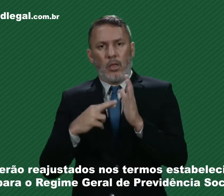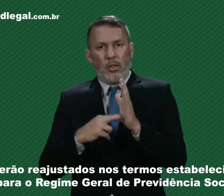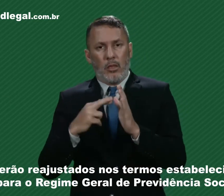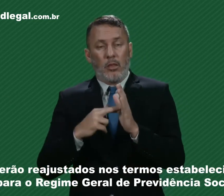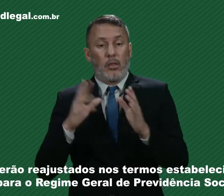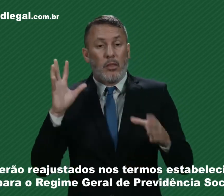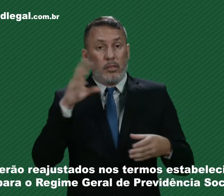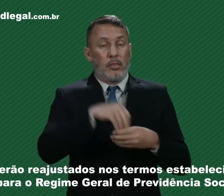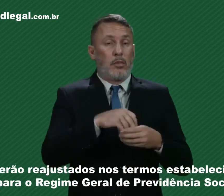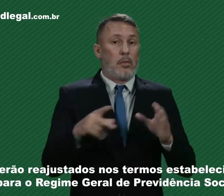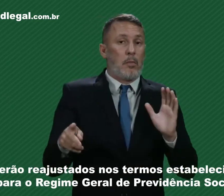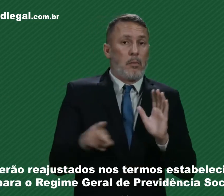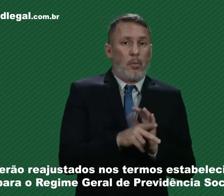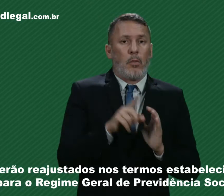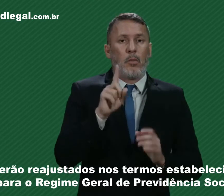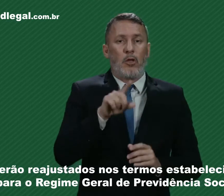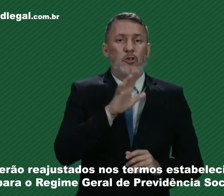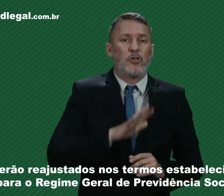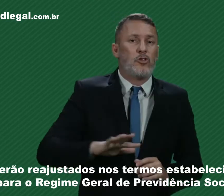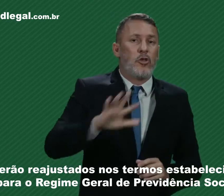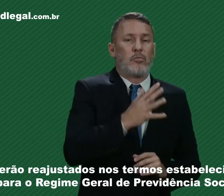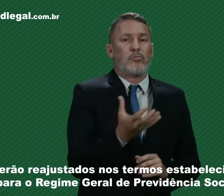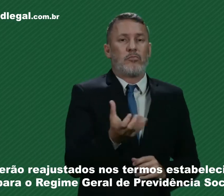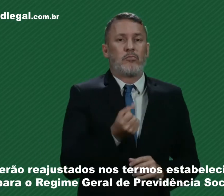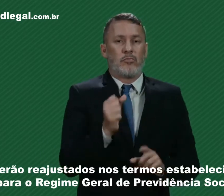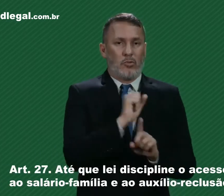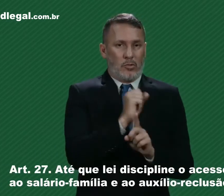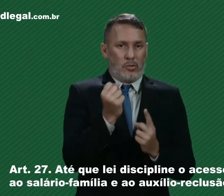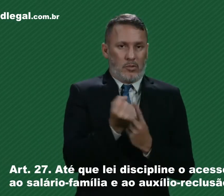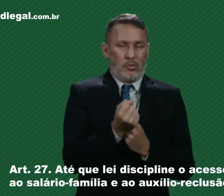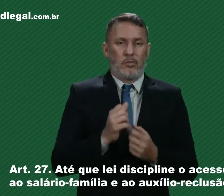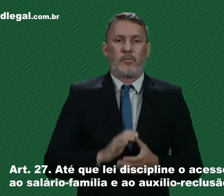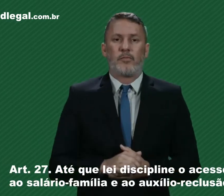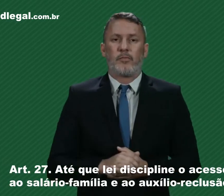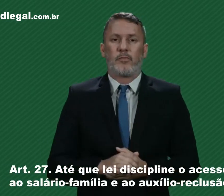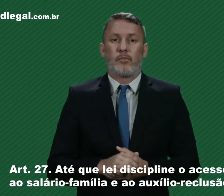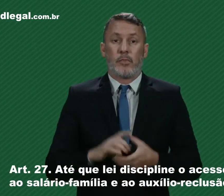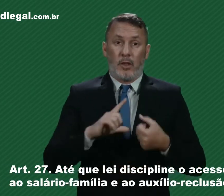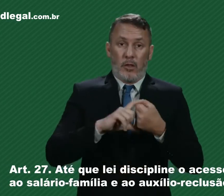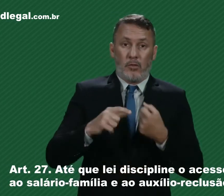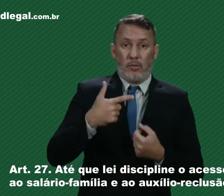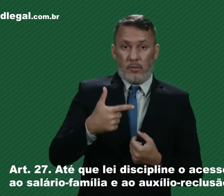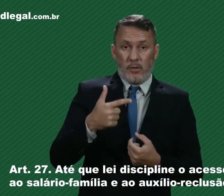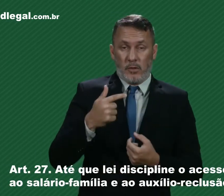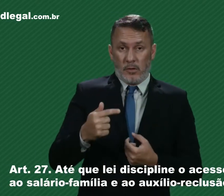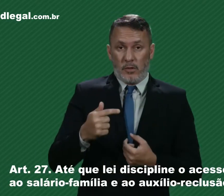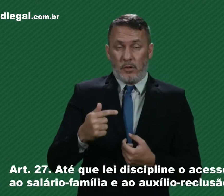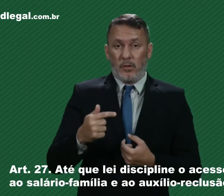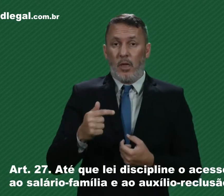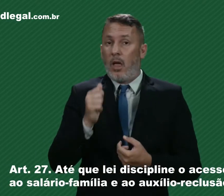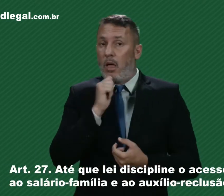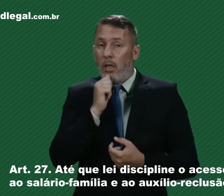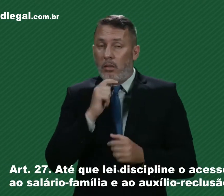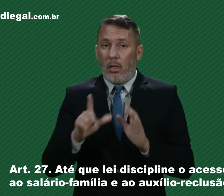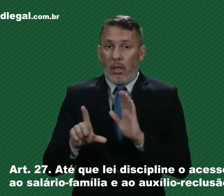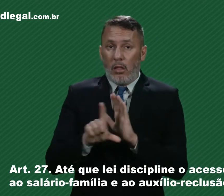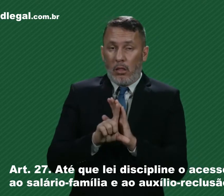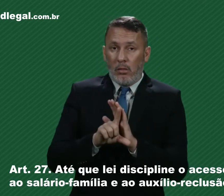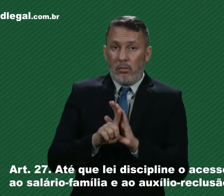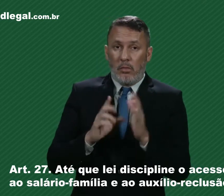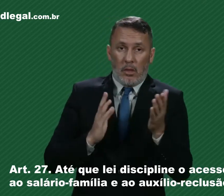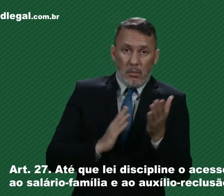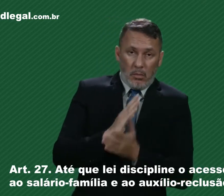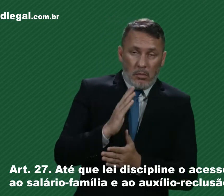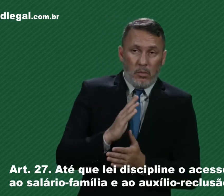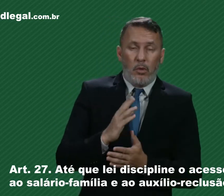estabelecidos para o regime geral de previdência social. Artigo 27. até que lei discipline o acesso ao